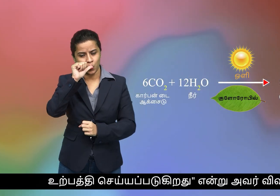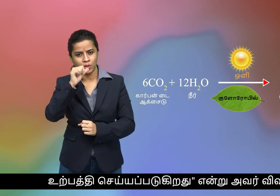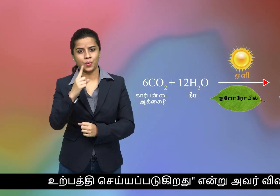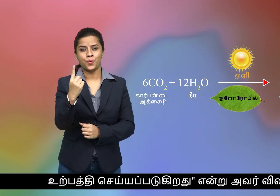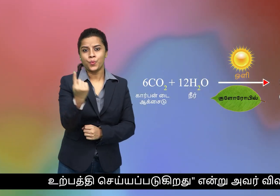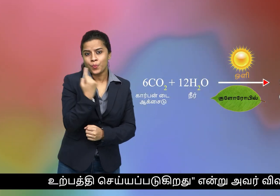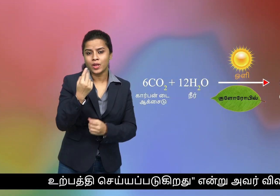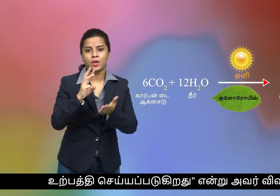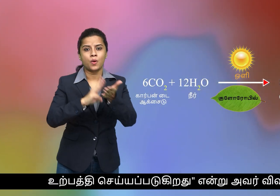விவரித்தார்.